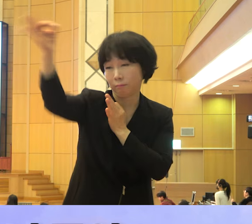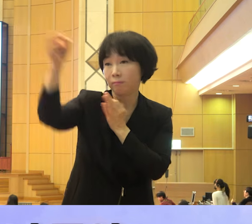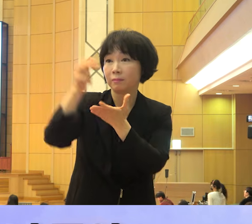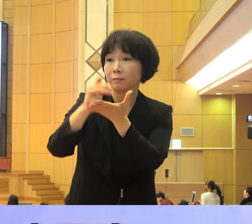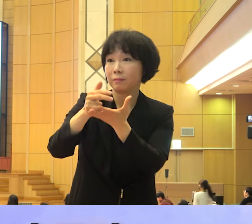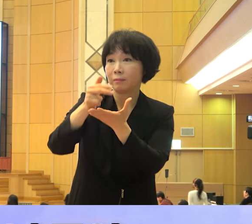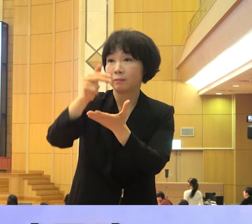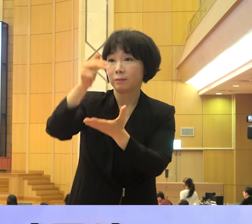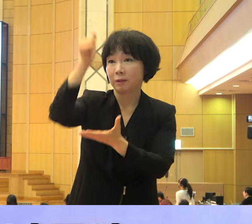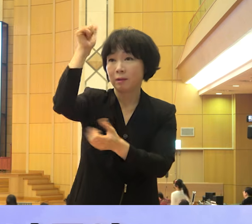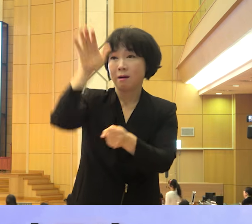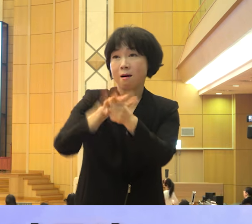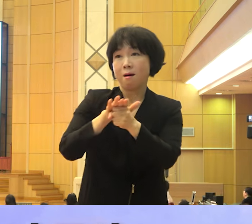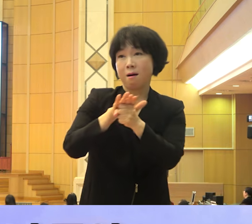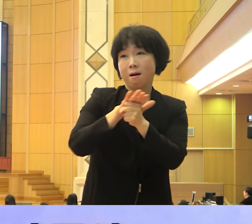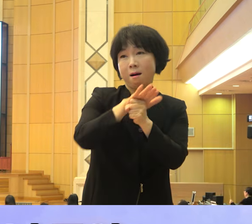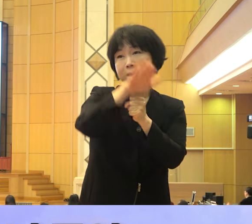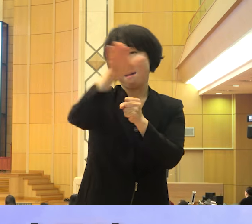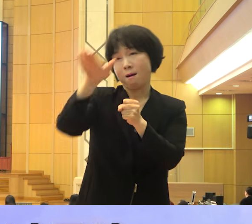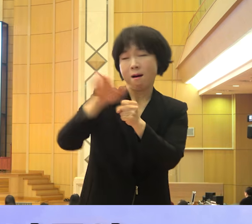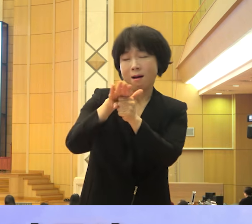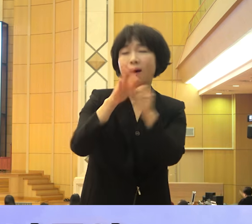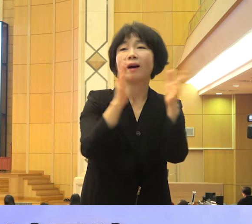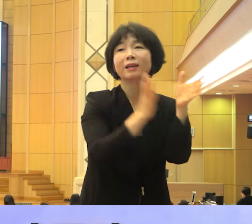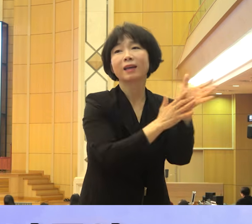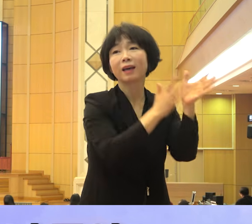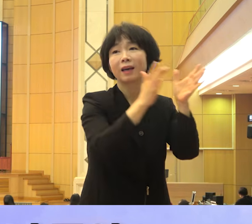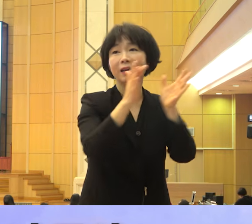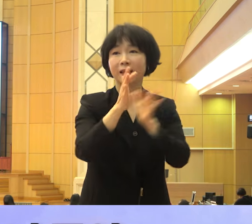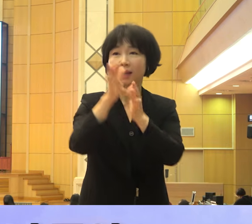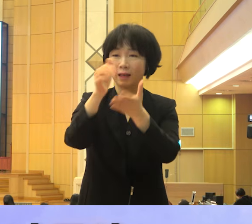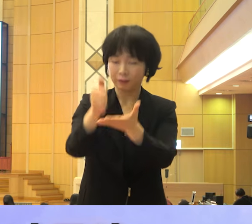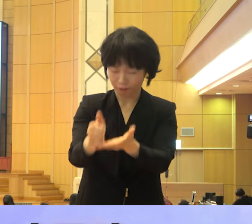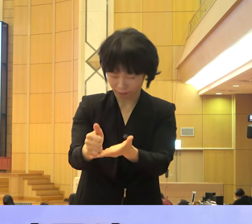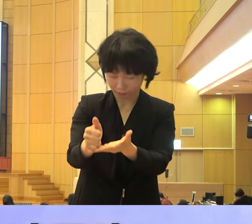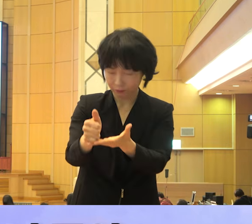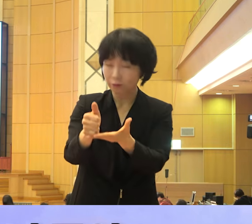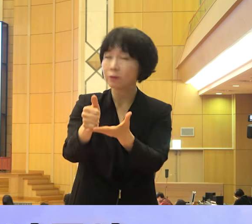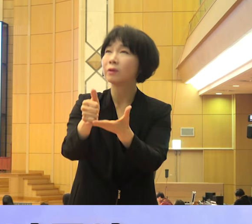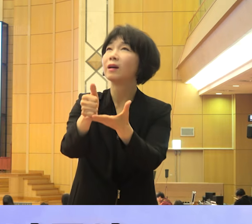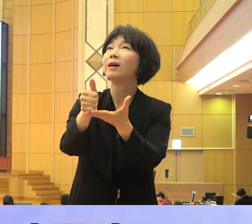영원한 그 사랑 예수.